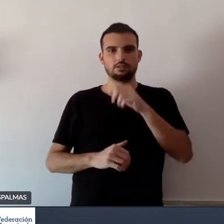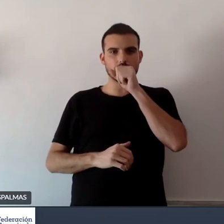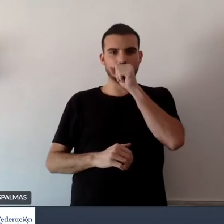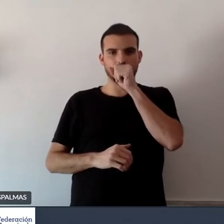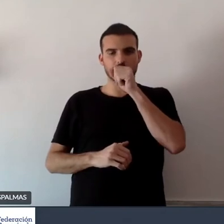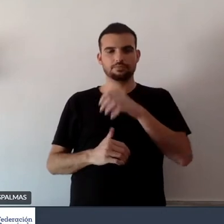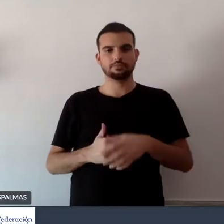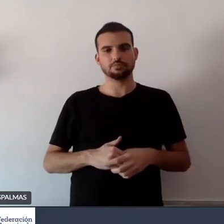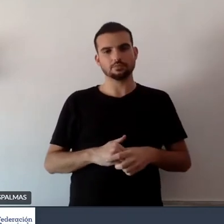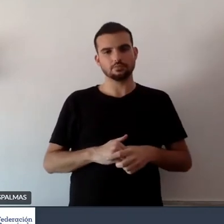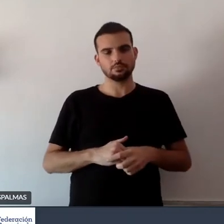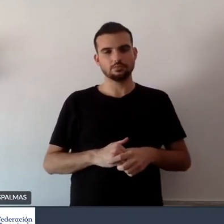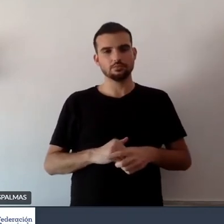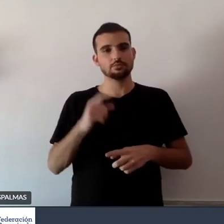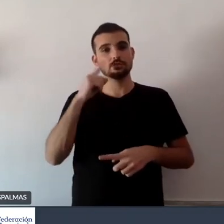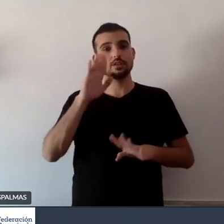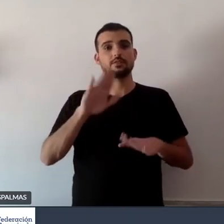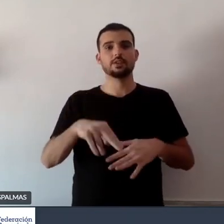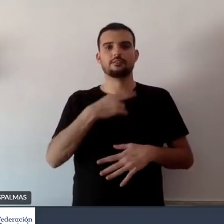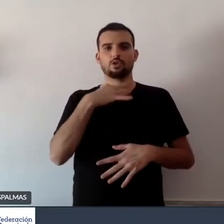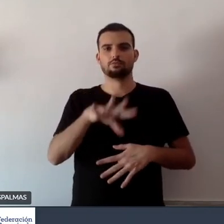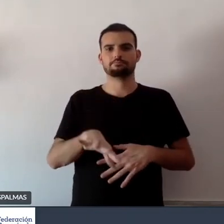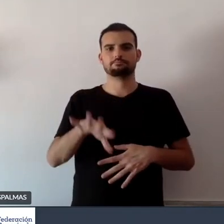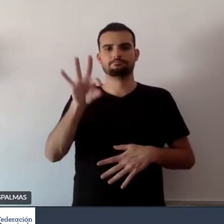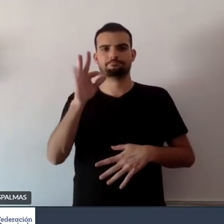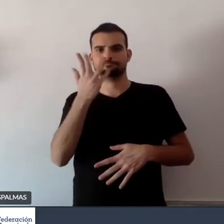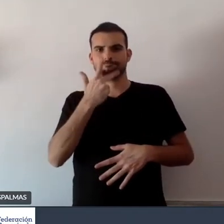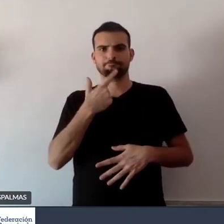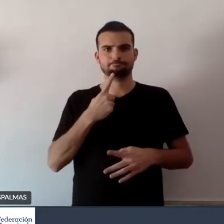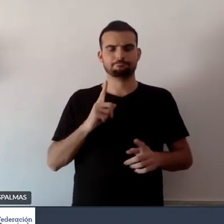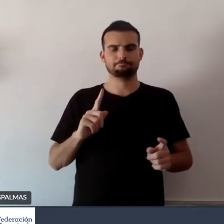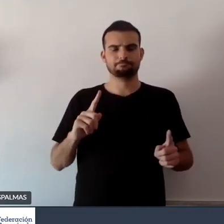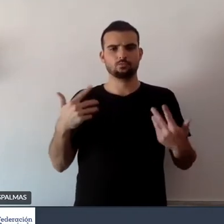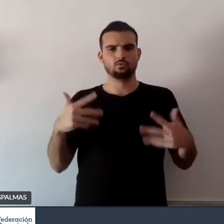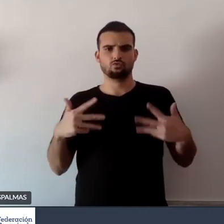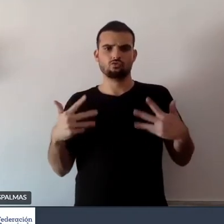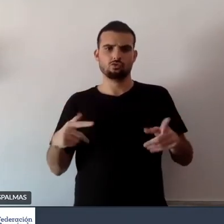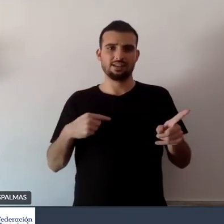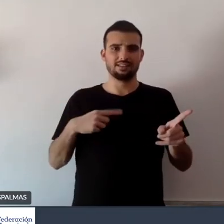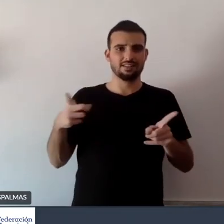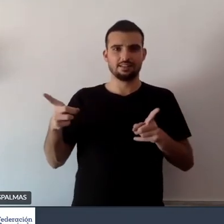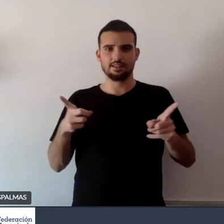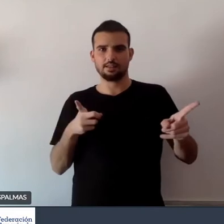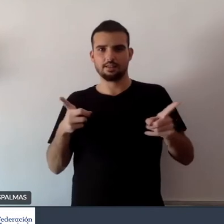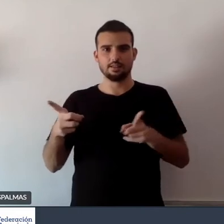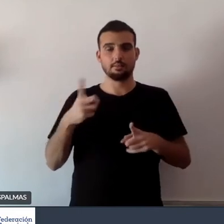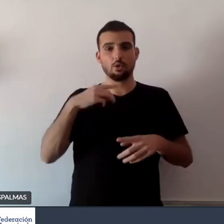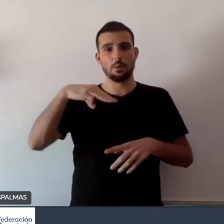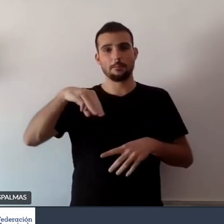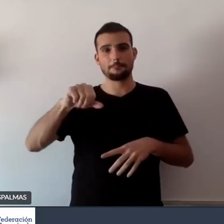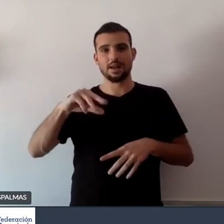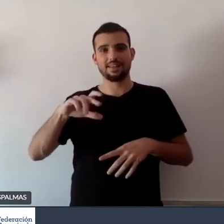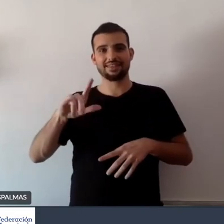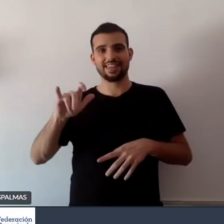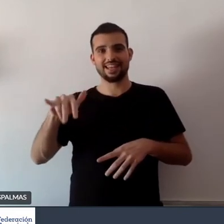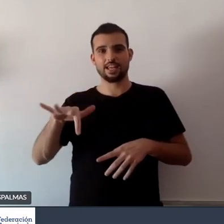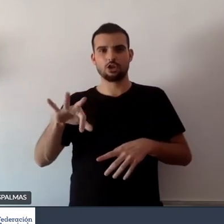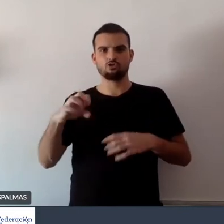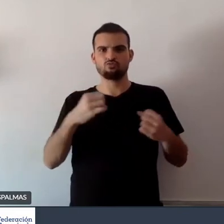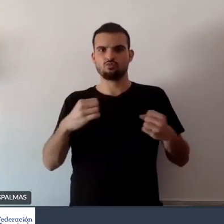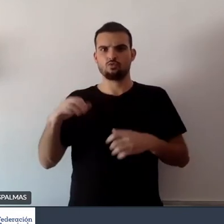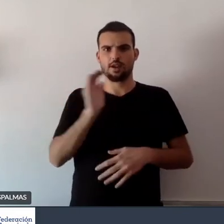Provoca que tenga que decidir, decide que es más peligroso Sasu Salin y Marcelinho, con la calidad de pase que tiene en este mismatch con el grande,